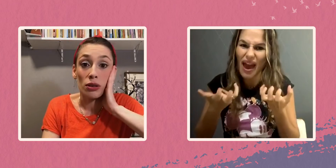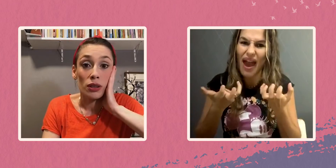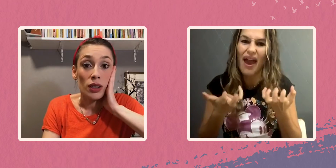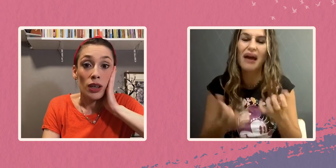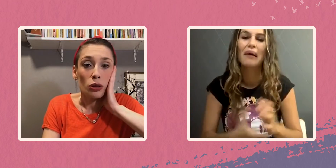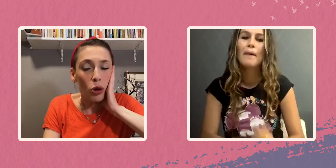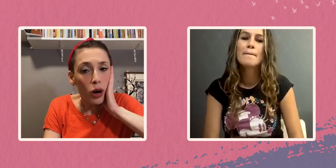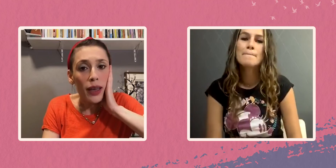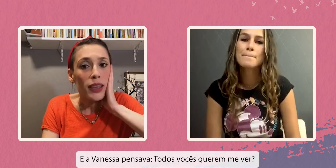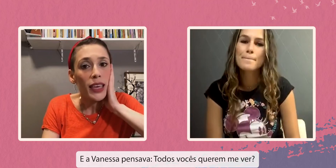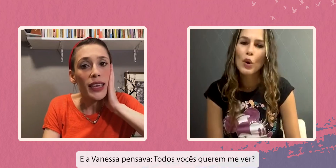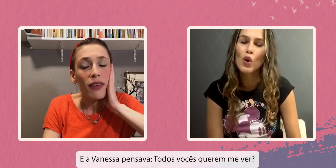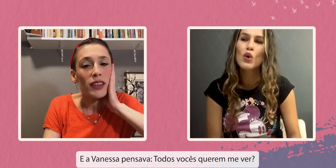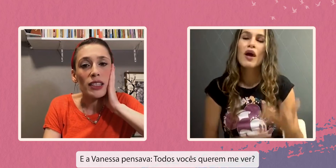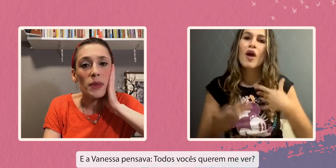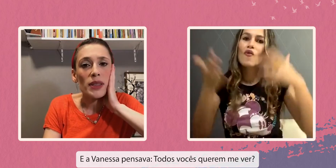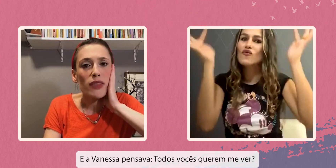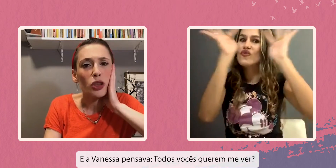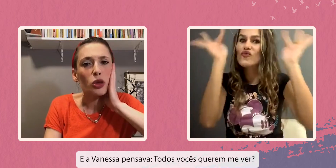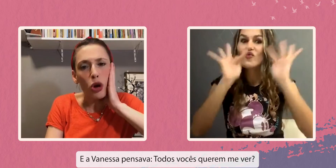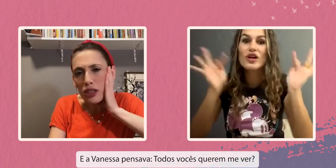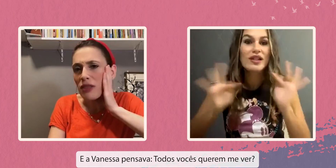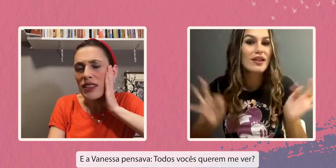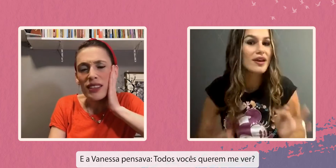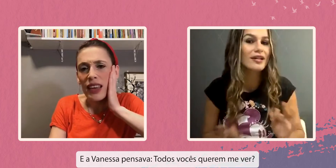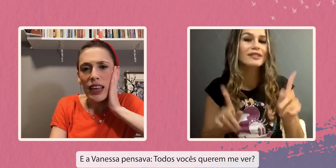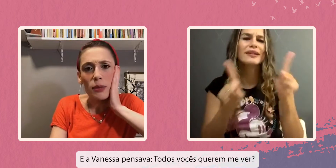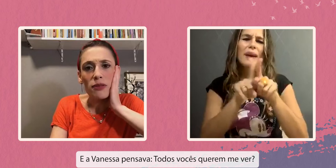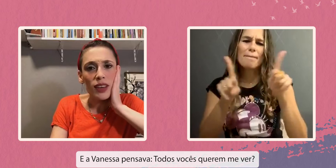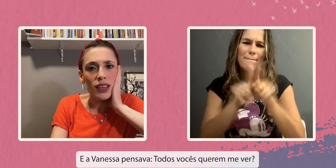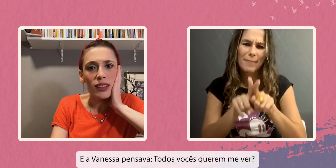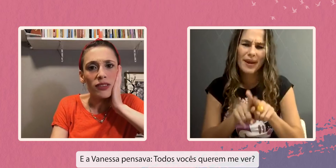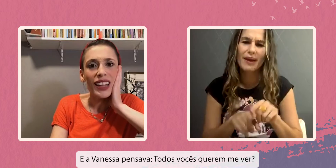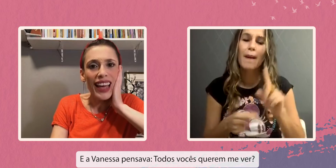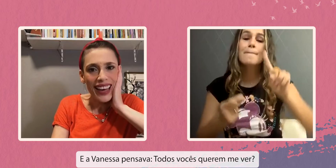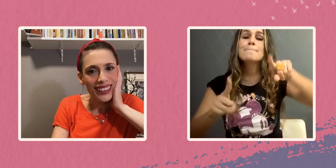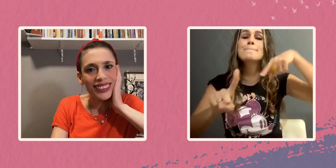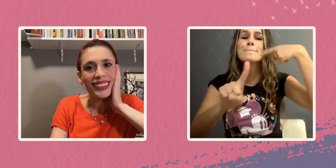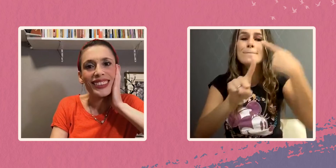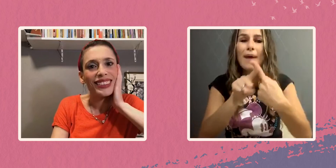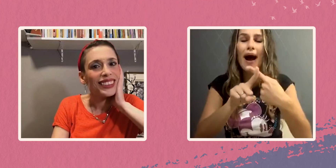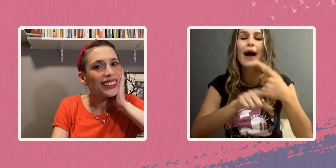assistindo. E a Vanessa pensava, todos vocês querem me ver.